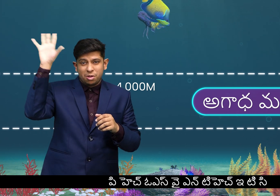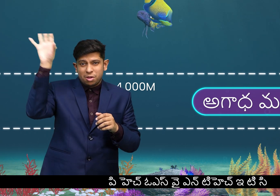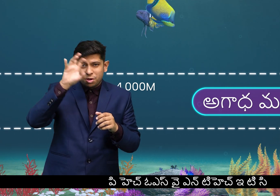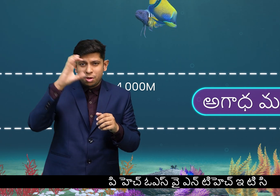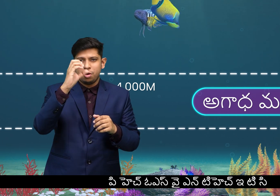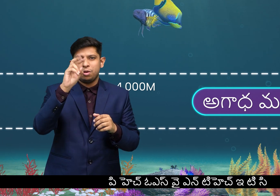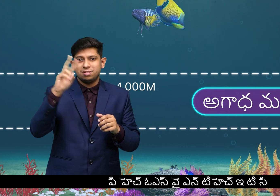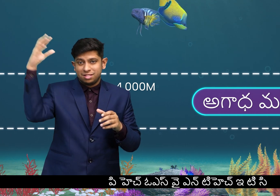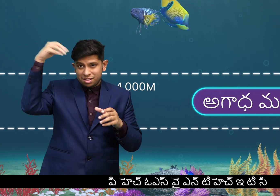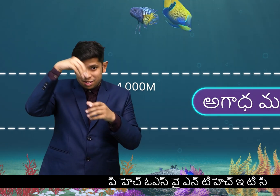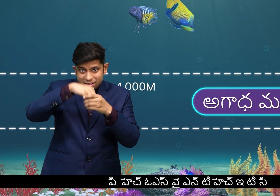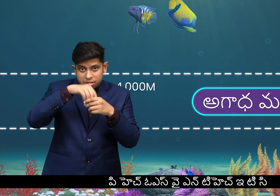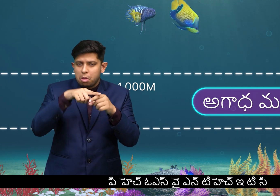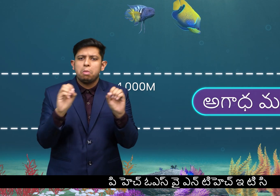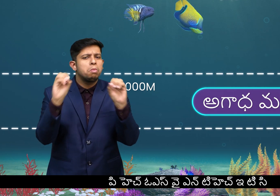PHOSYNTHETC